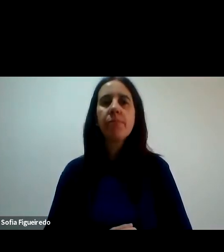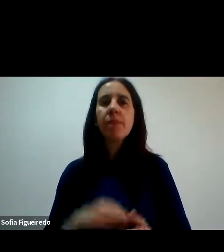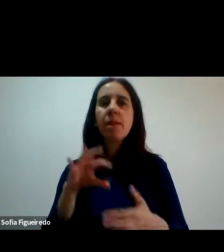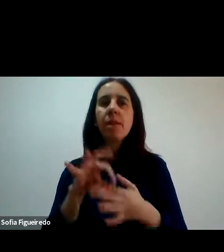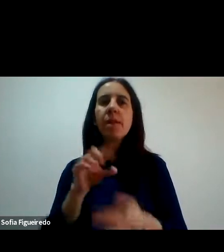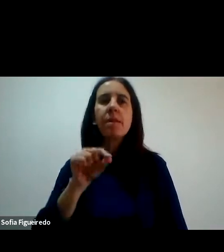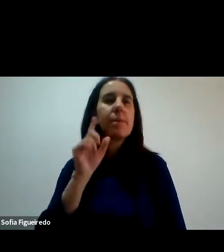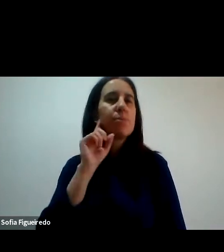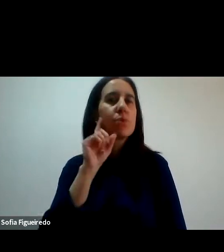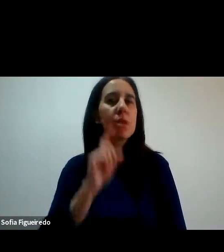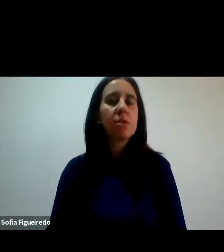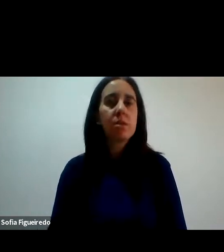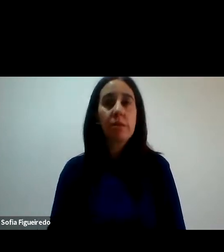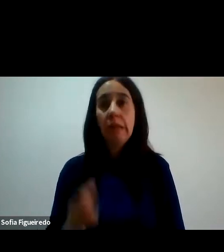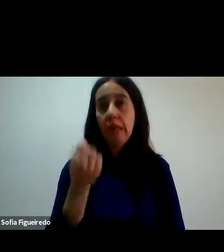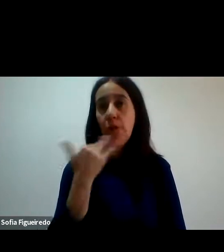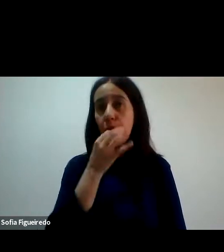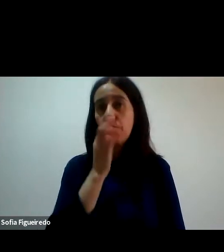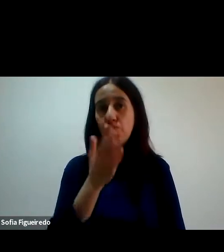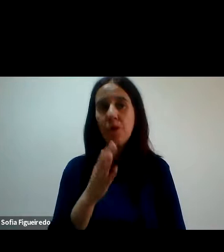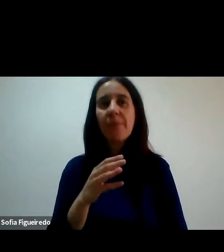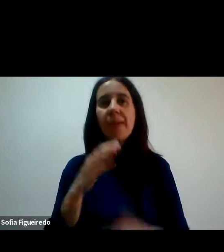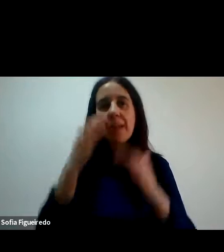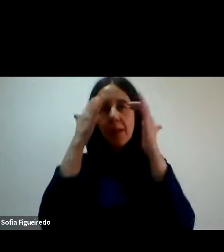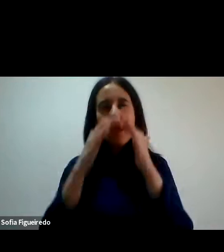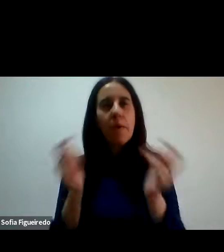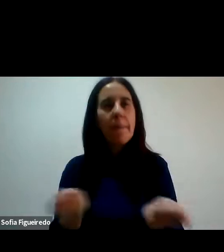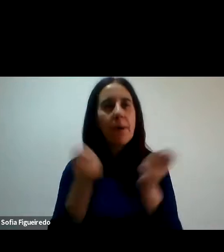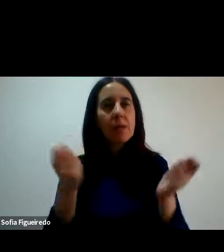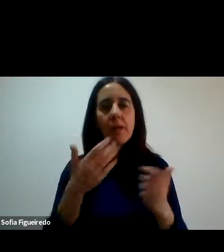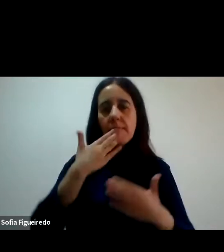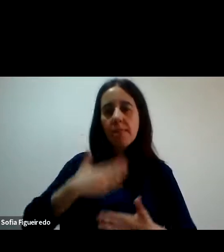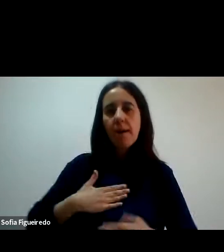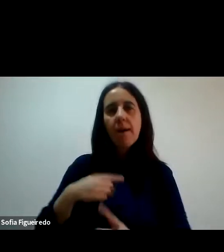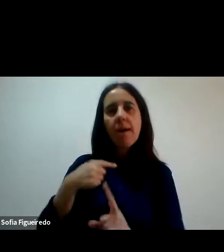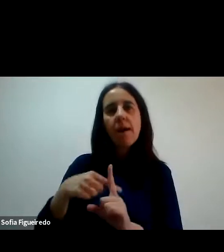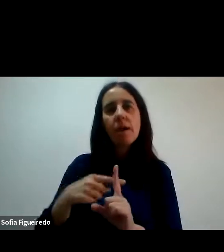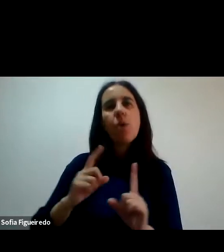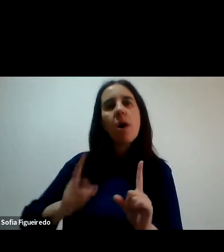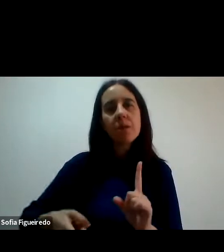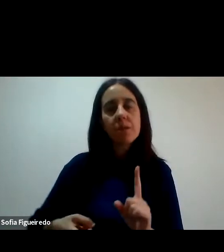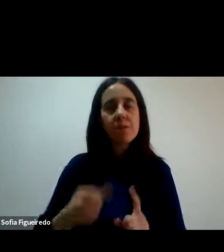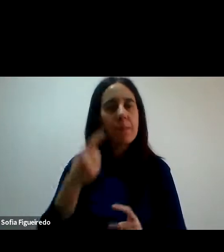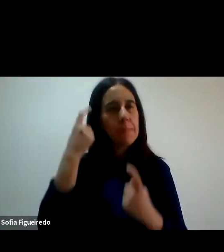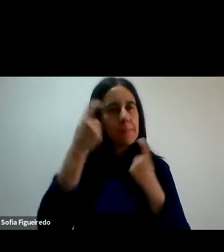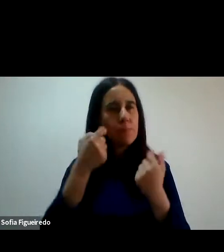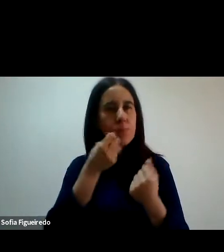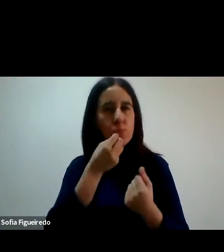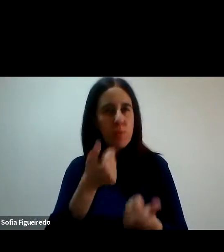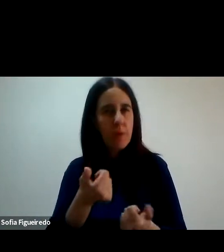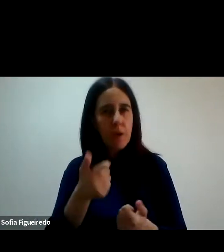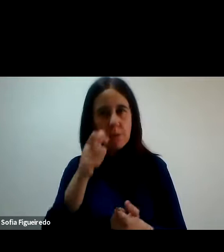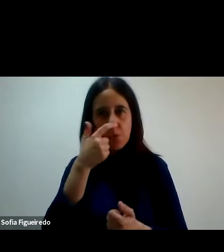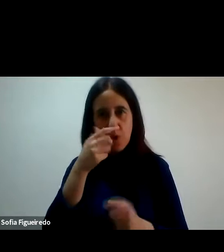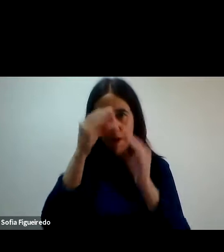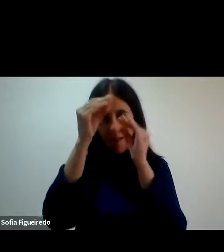também é importante, que é esta que eu falava um bocadinho do neuromarketing, esta ideia do que é que eu ganho com isto. Temos que pensar muito bem, pormos do lado das pessoas, que é, quando